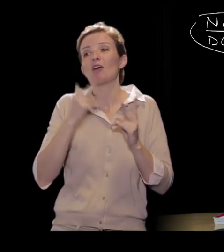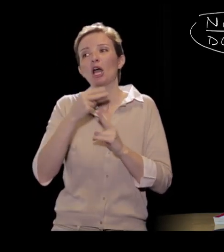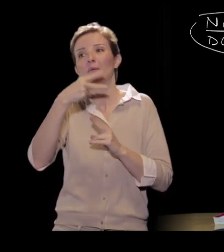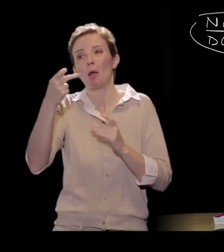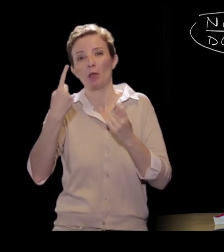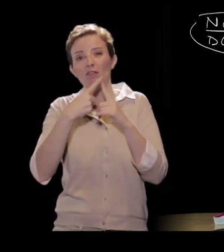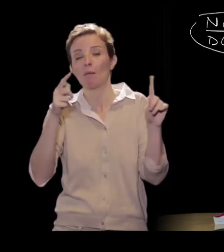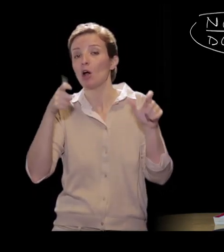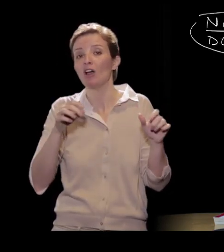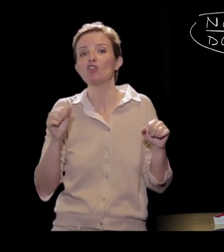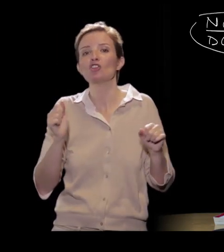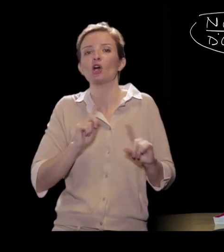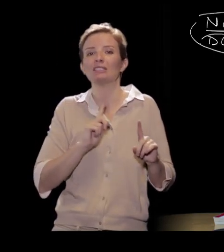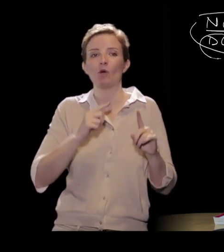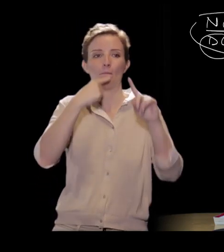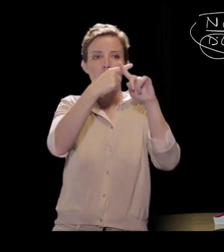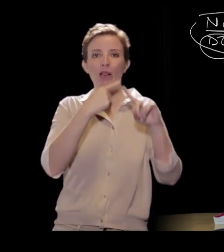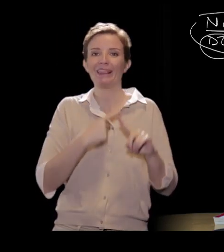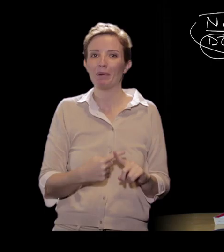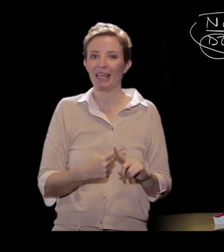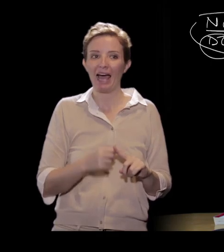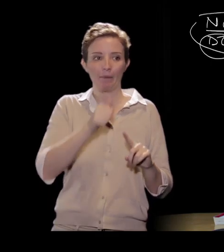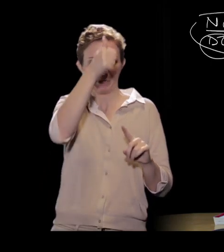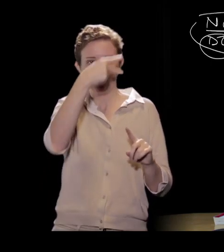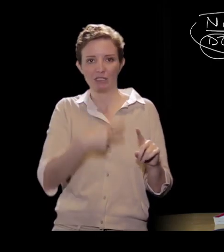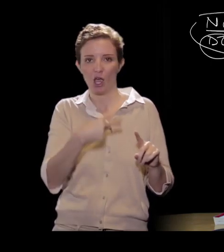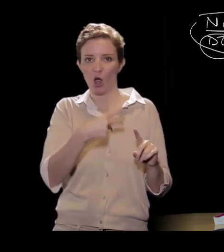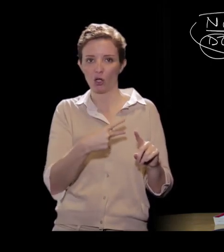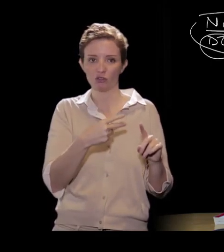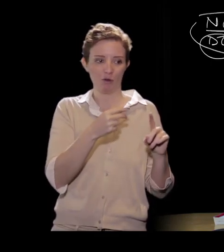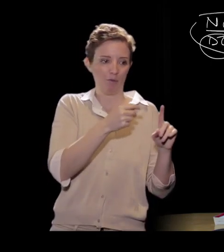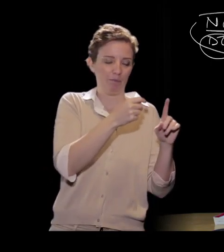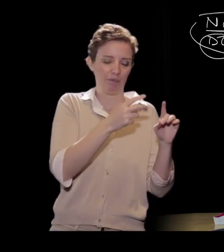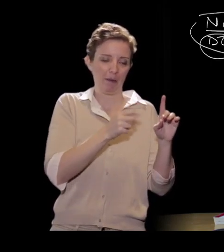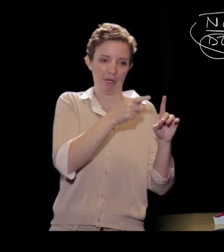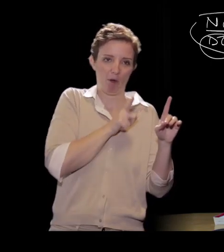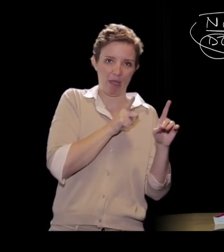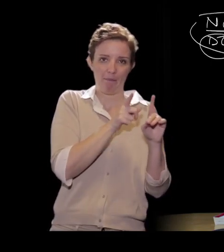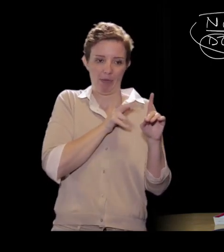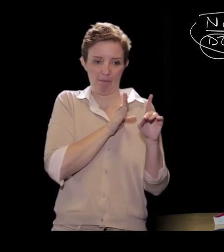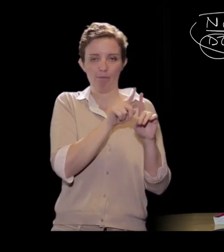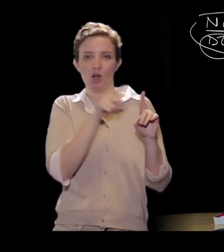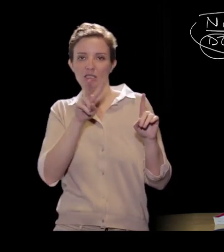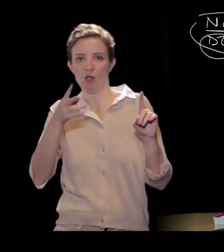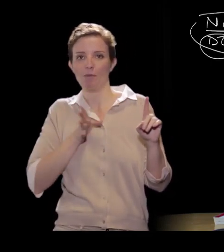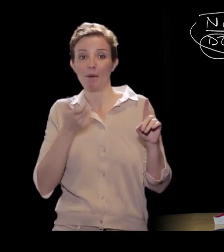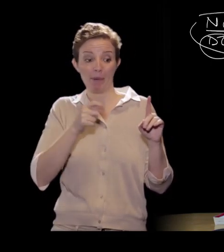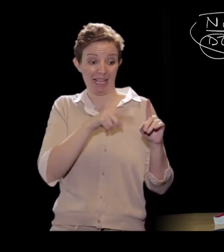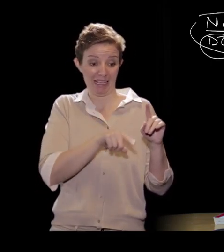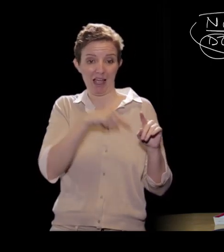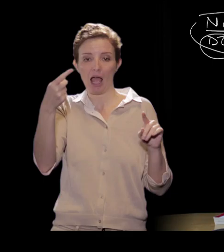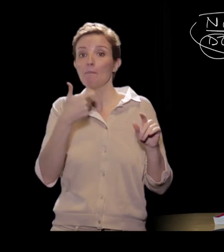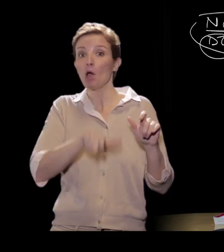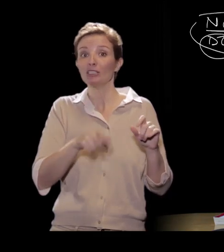moltiplicare primo e secondo membro per il denominatore comune che ha la nostra disequazioni algebrica questo perché perché il